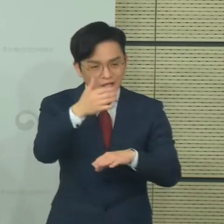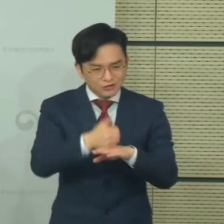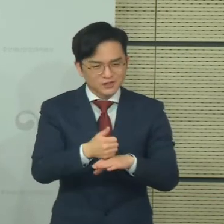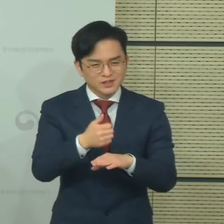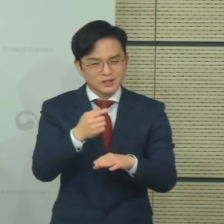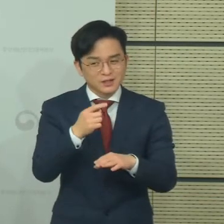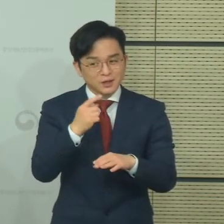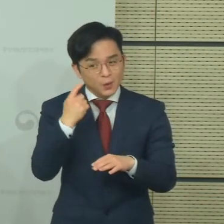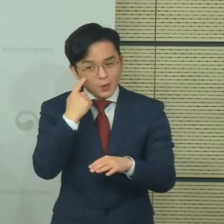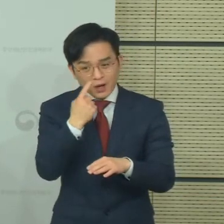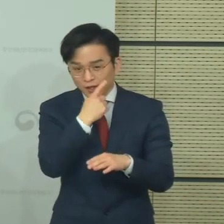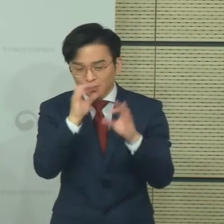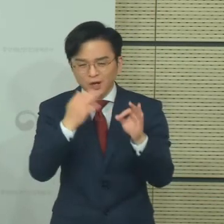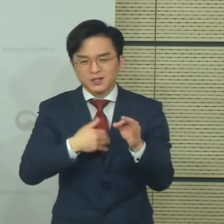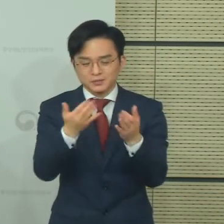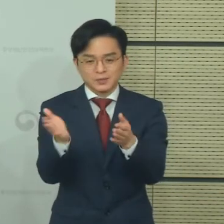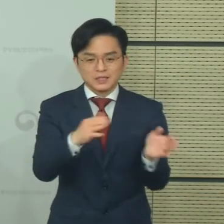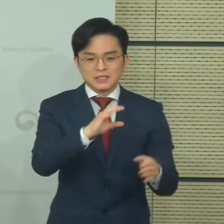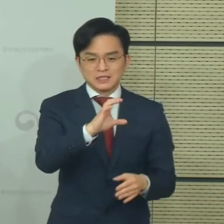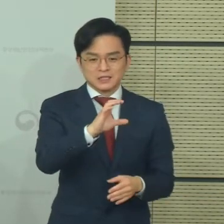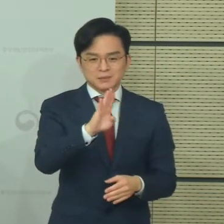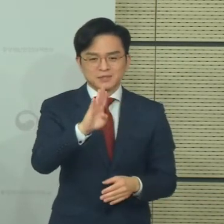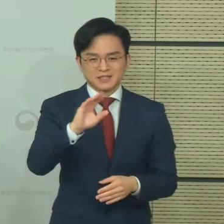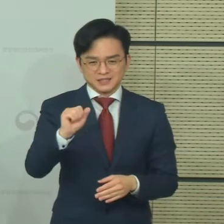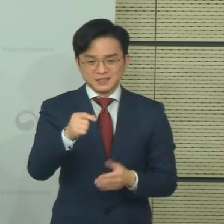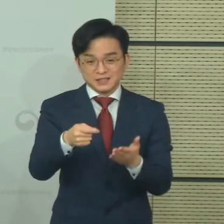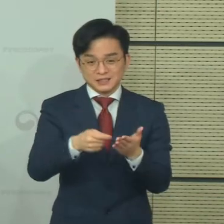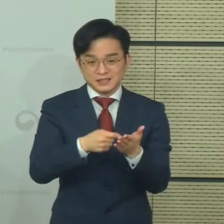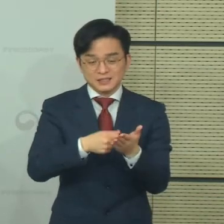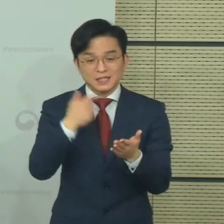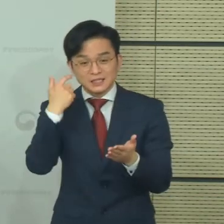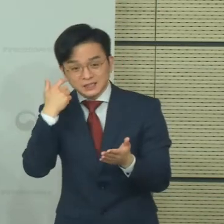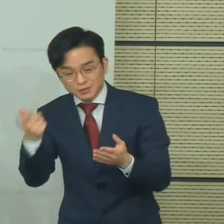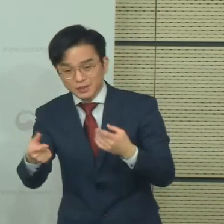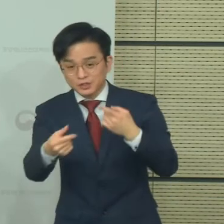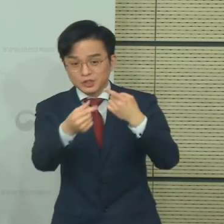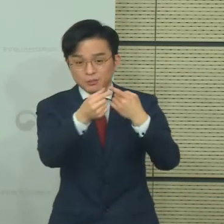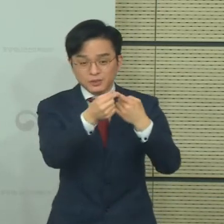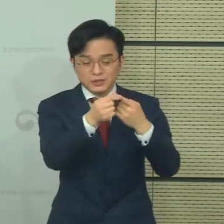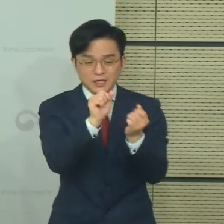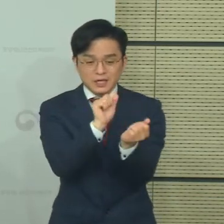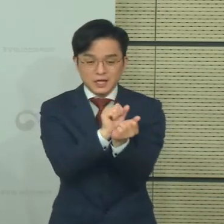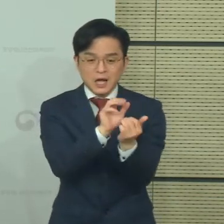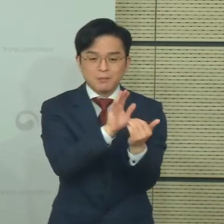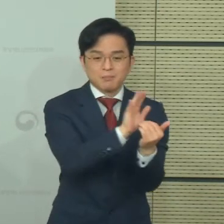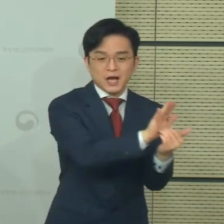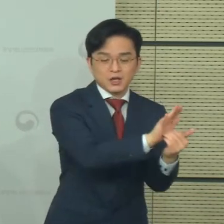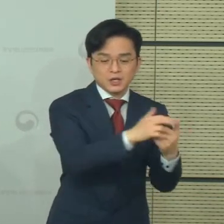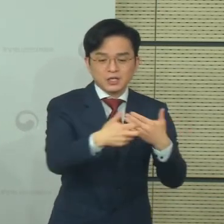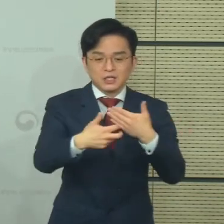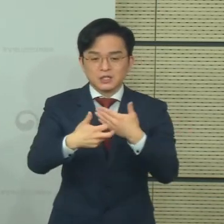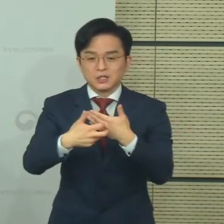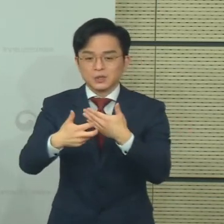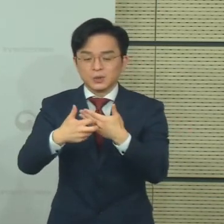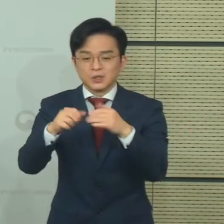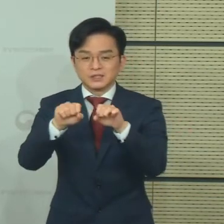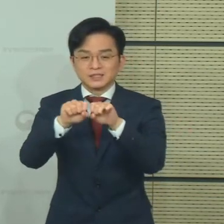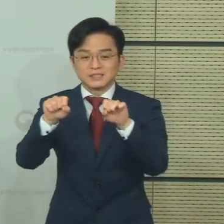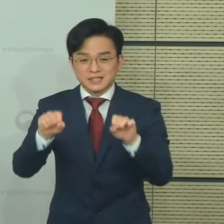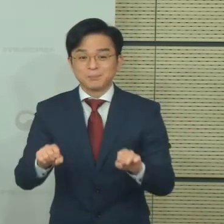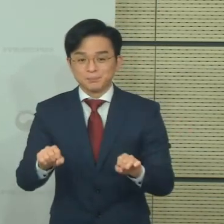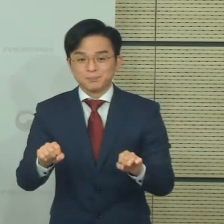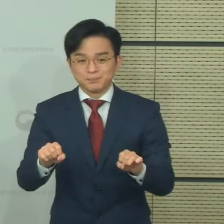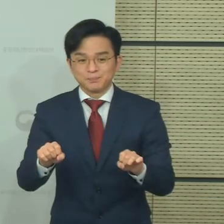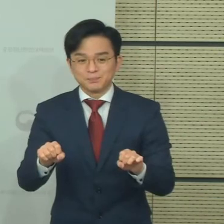질문입니다. CBS 차민지 기자님 질의입니다. 첫 번째 질문입니다. 방역과 의료체계가 감당할 수 있는 수준으로